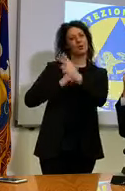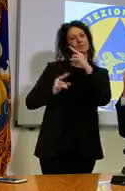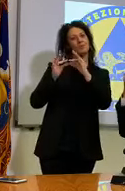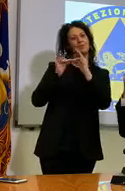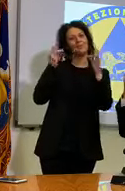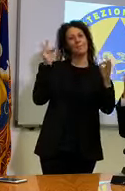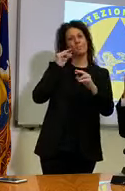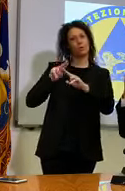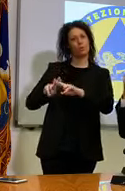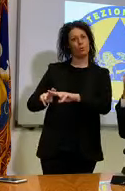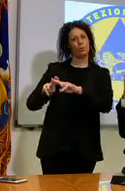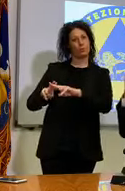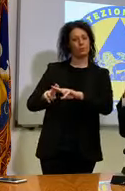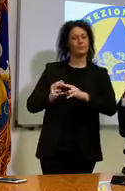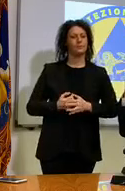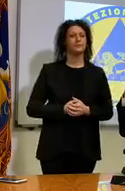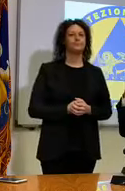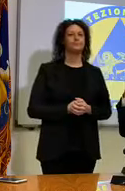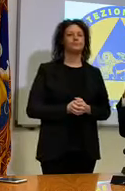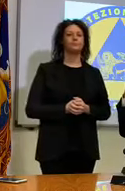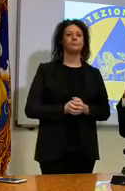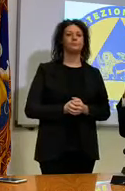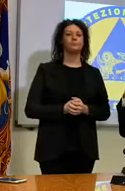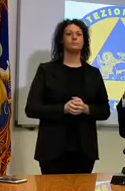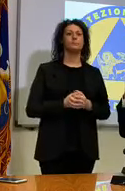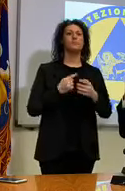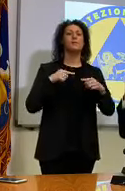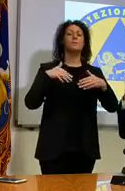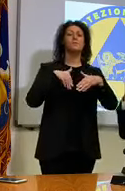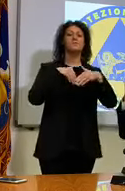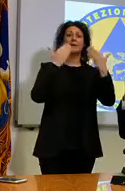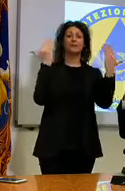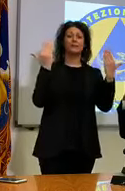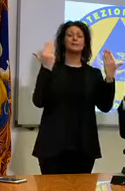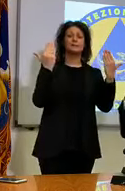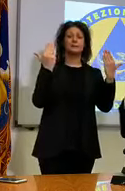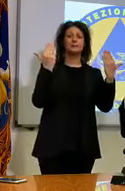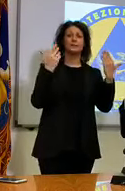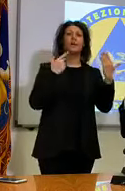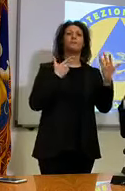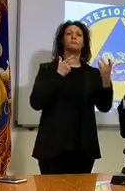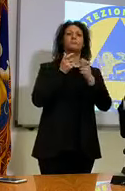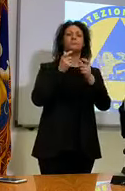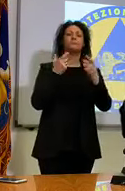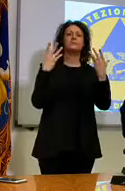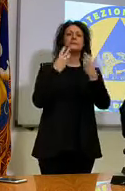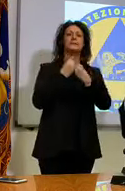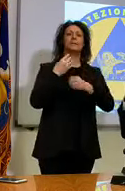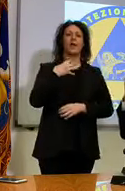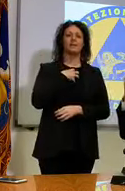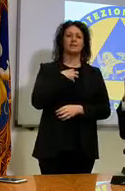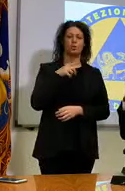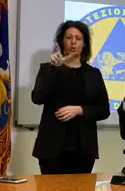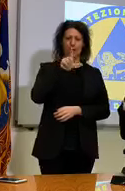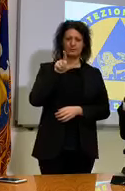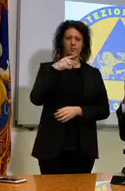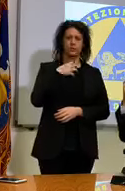procedendo, questa mattina ho fatto il punto della situazione come tutti i giorni con gli assessori Lazzarin